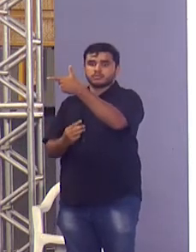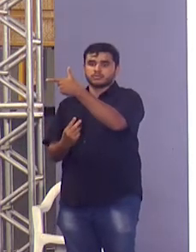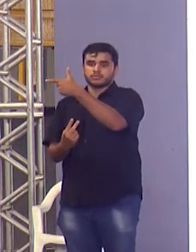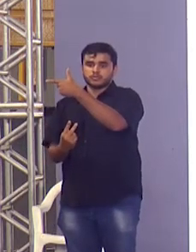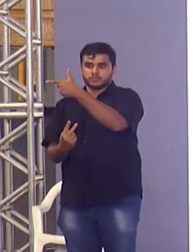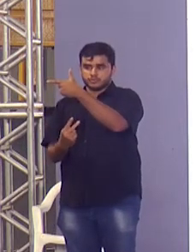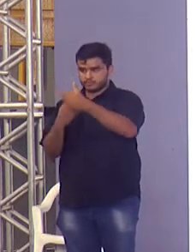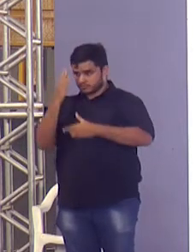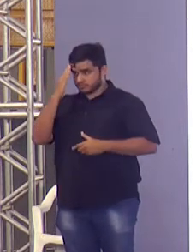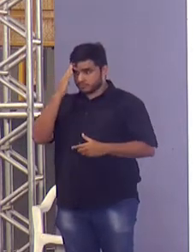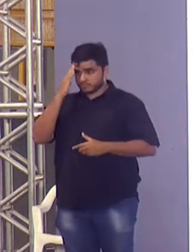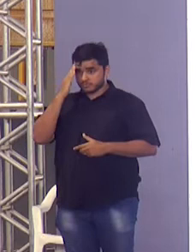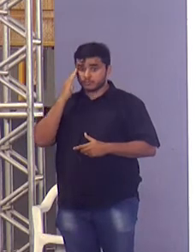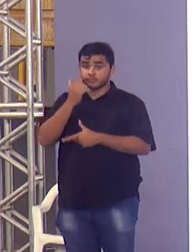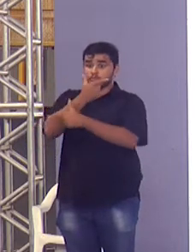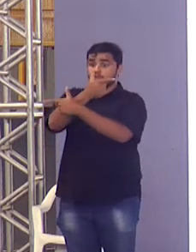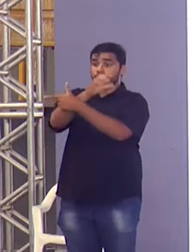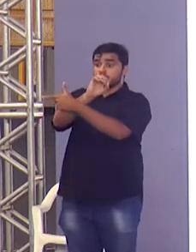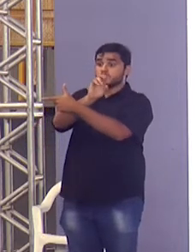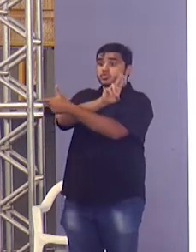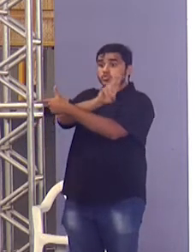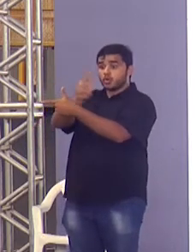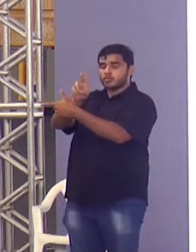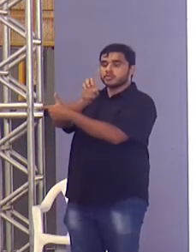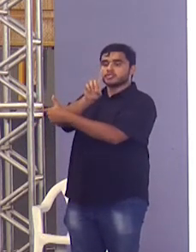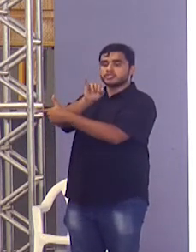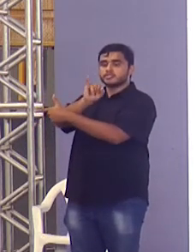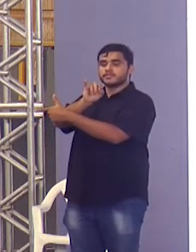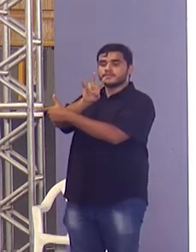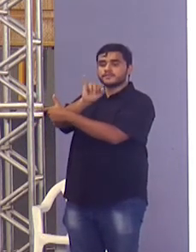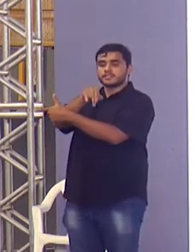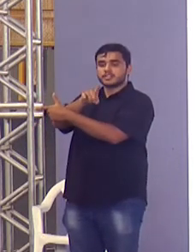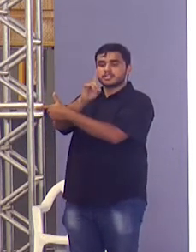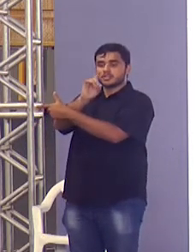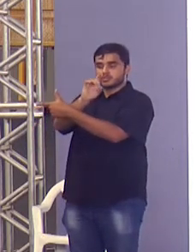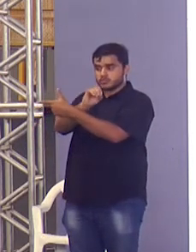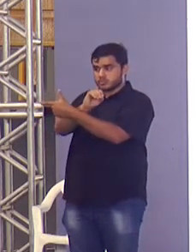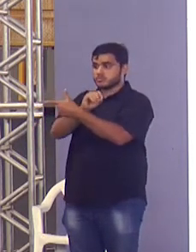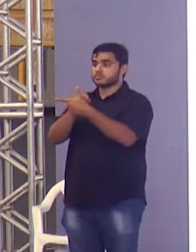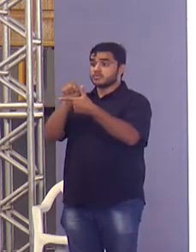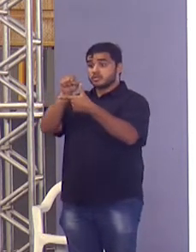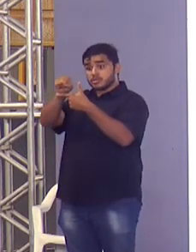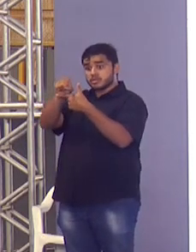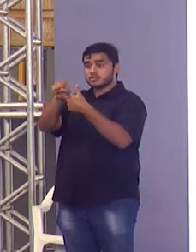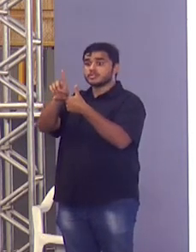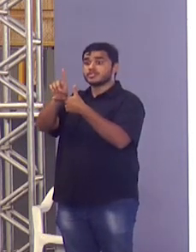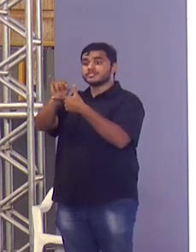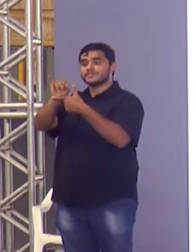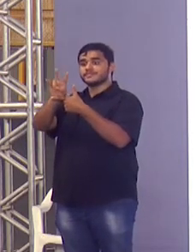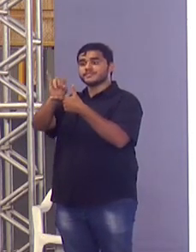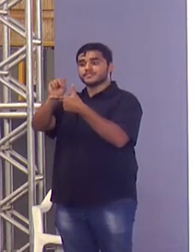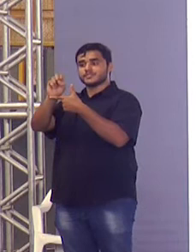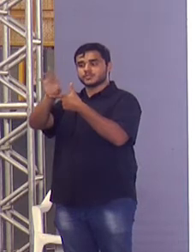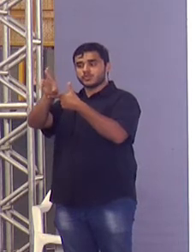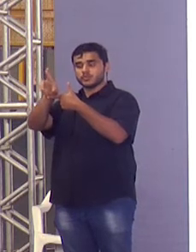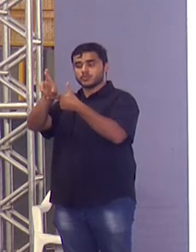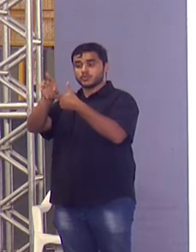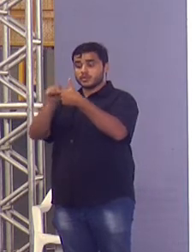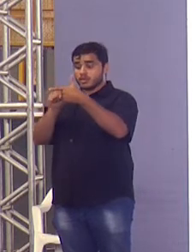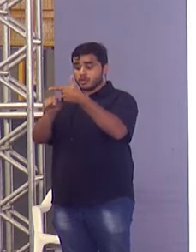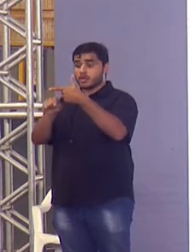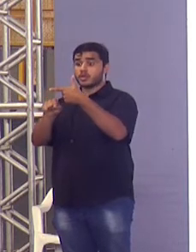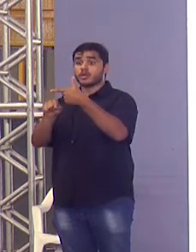20. Quem é o divisor? 6. Quem é o quociente? 3. E o